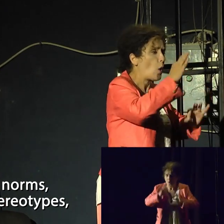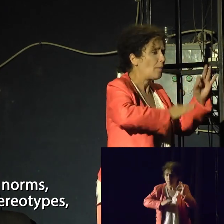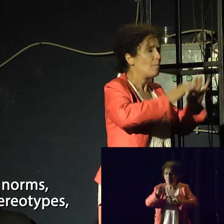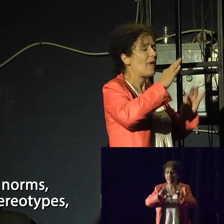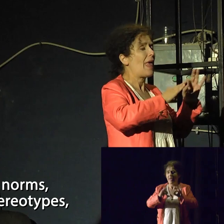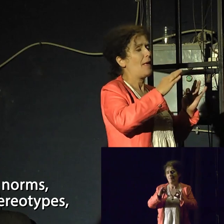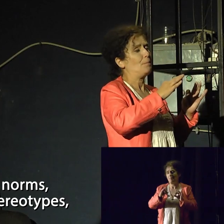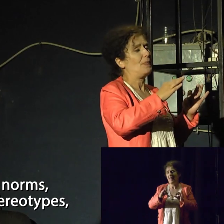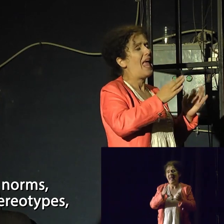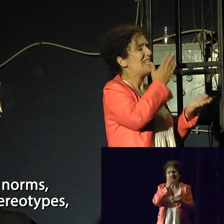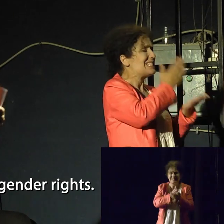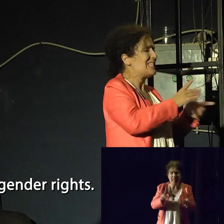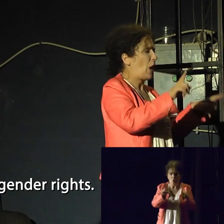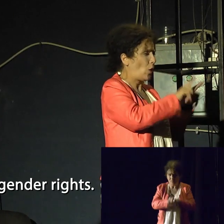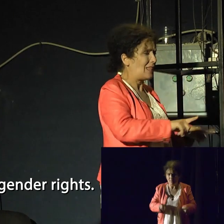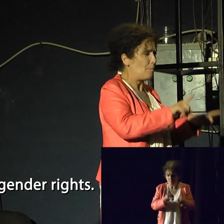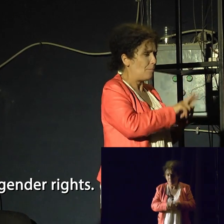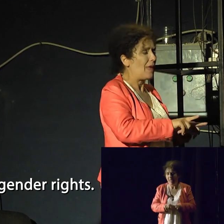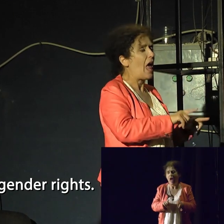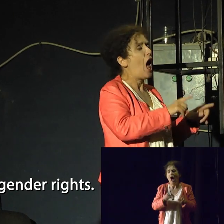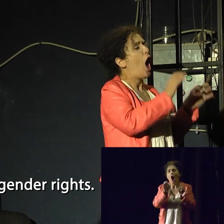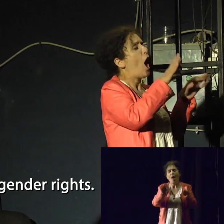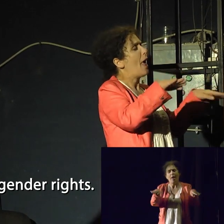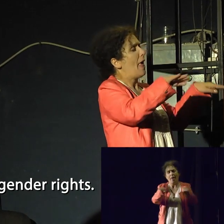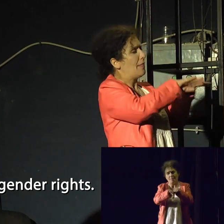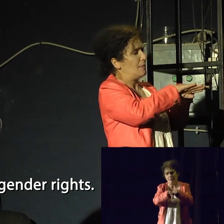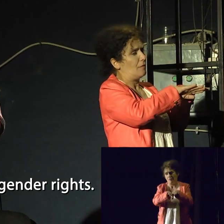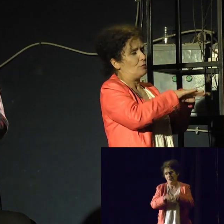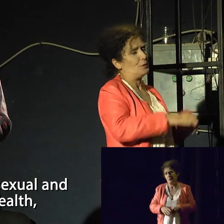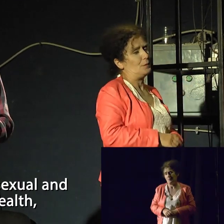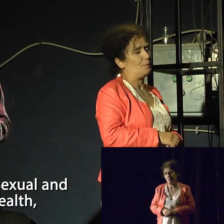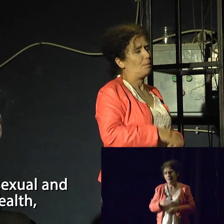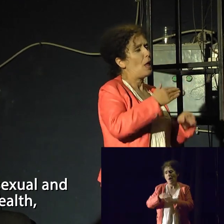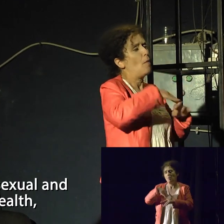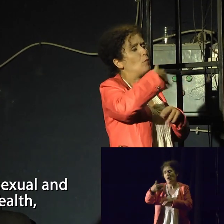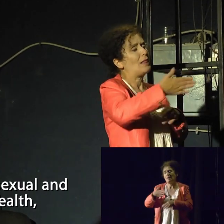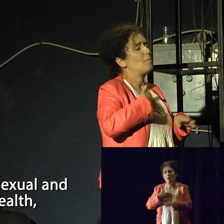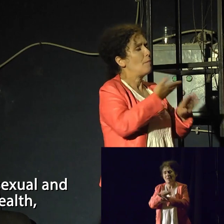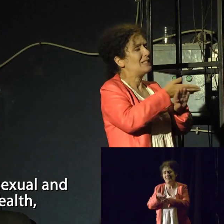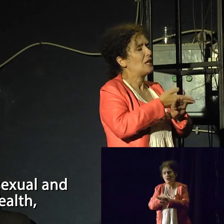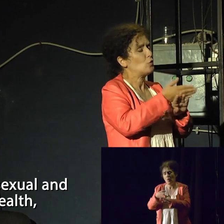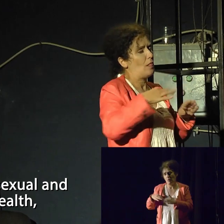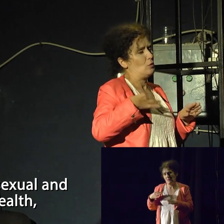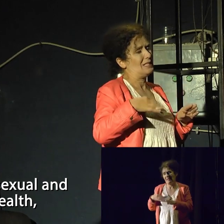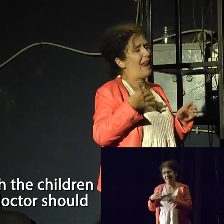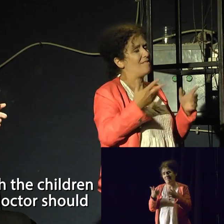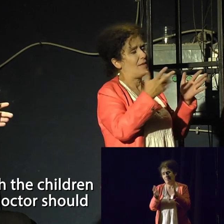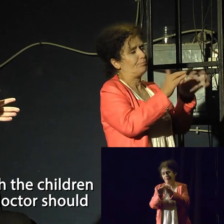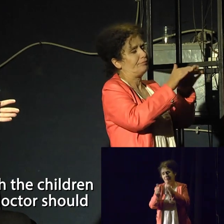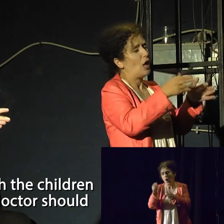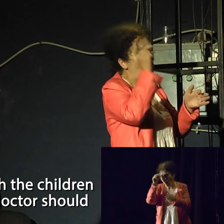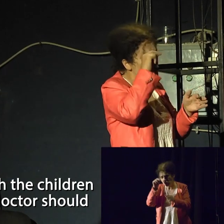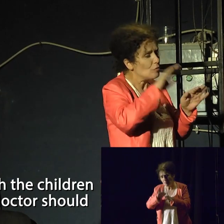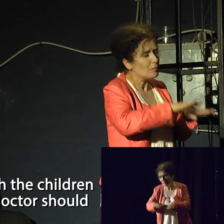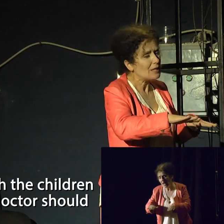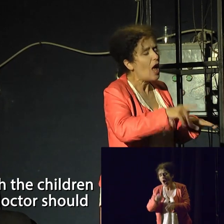улоги, родови стереотипи, родова еднаквост и рамноправност. Понатаму имаме сексуално и репродуктивно здравје, во кое што ги учиме